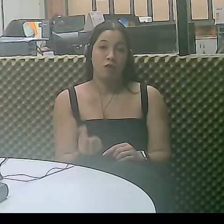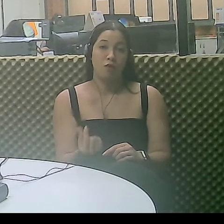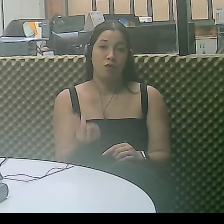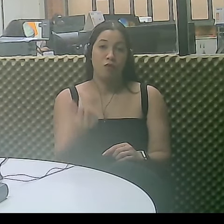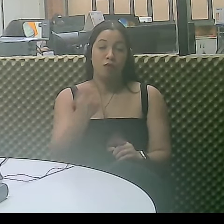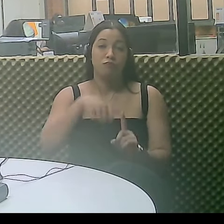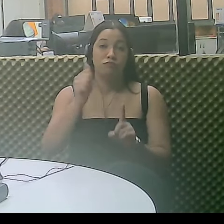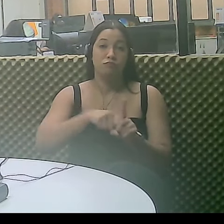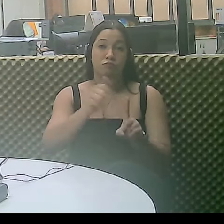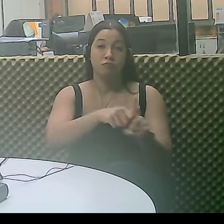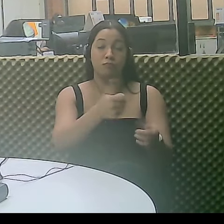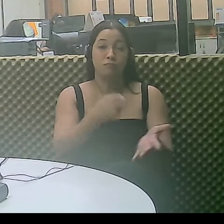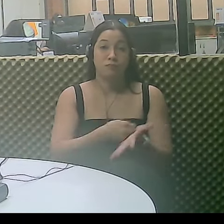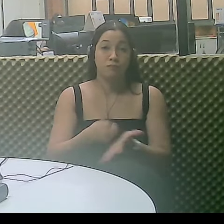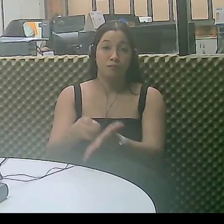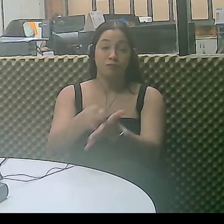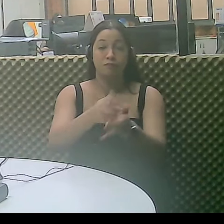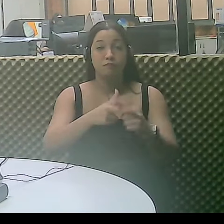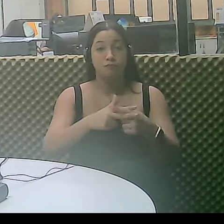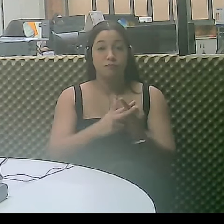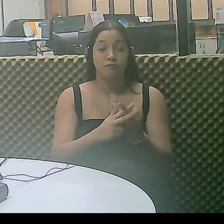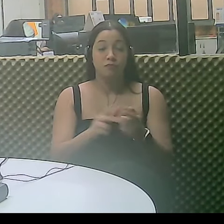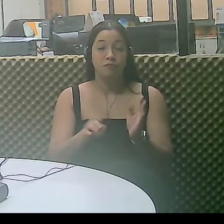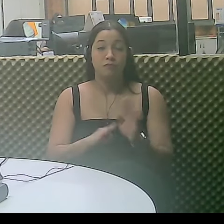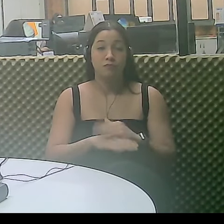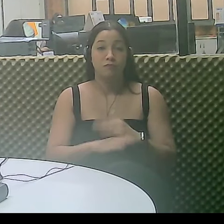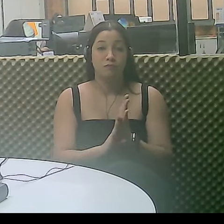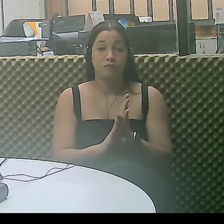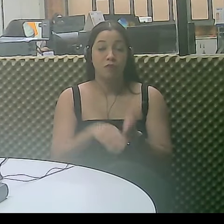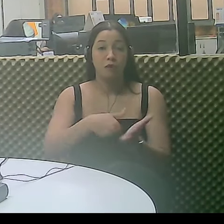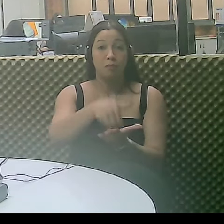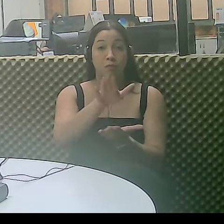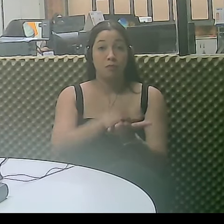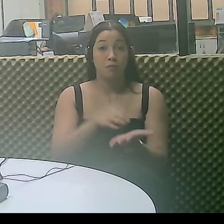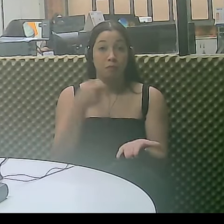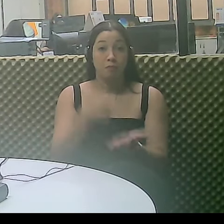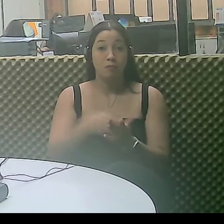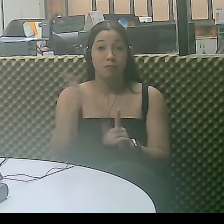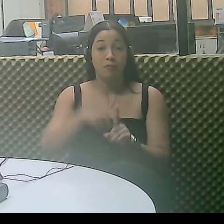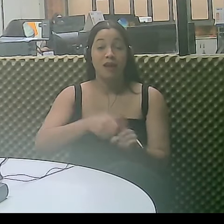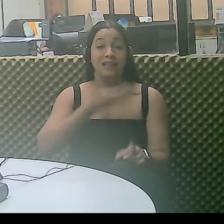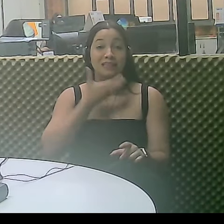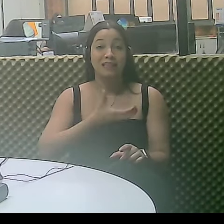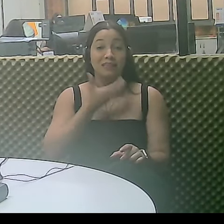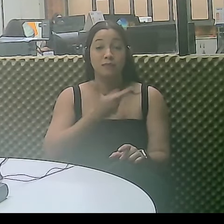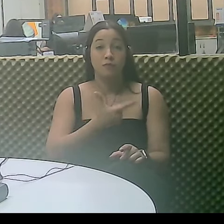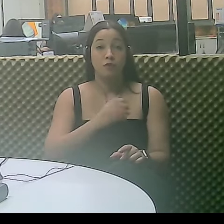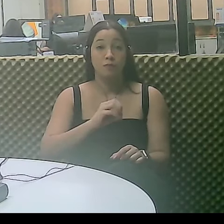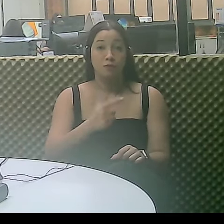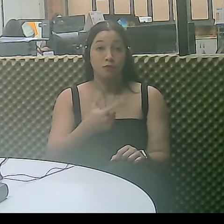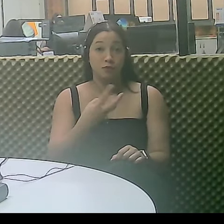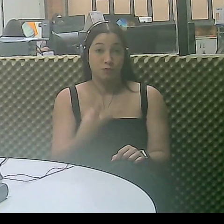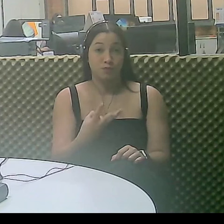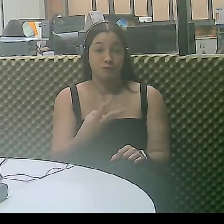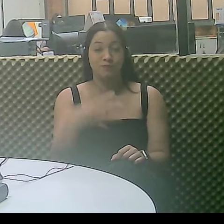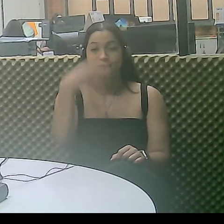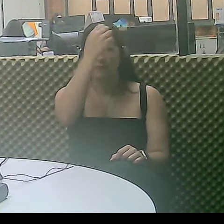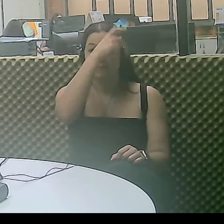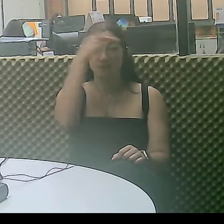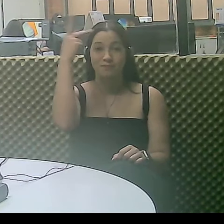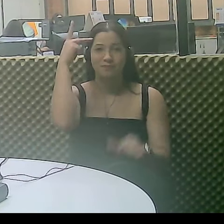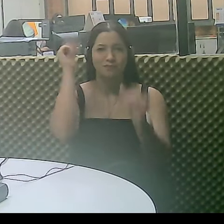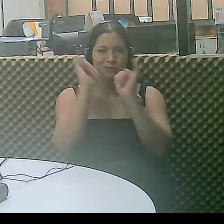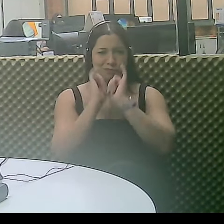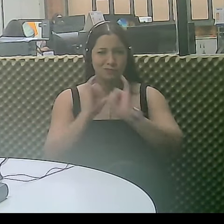das mensalidades. O reajuste será efetivado na folha de pagamento no mês de dezembro de 2023. A Prefeitura